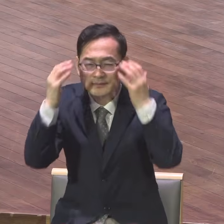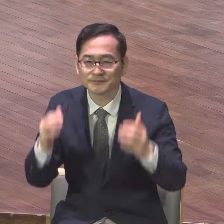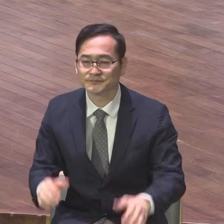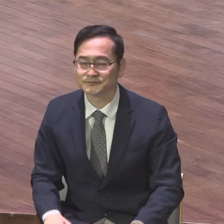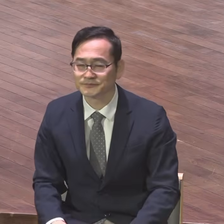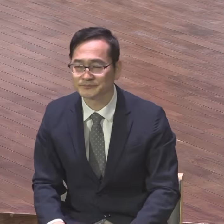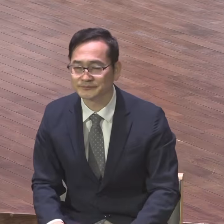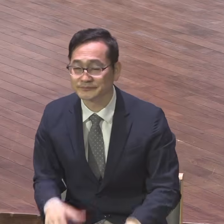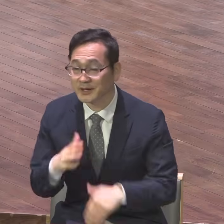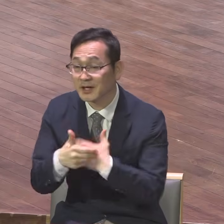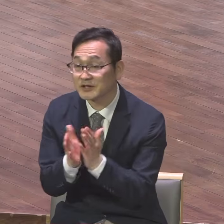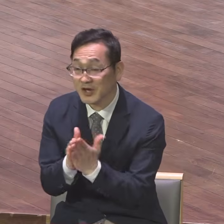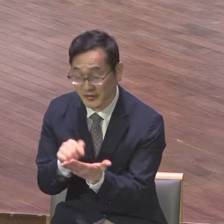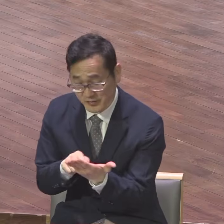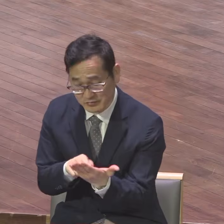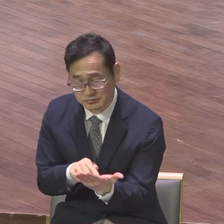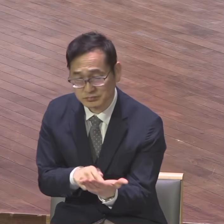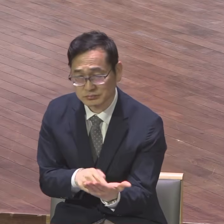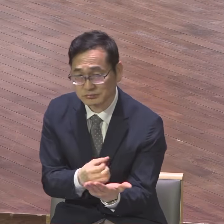그런데 성경은 말합니다.